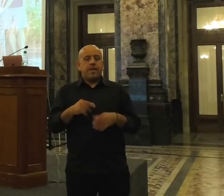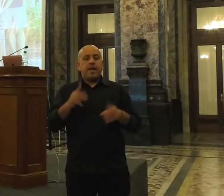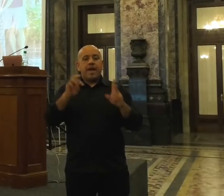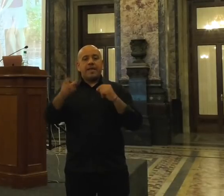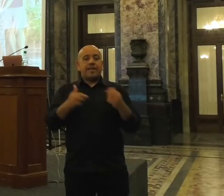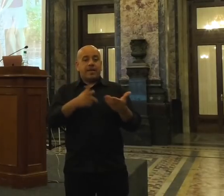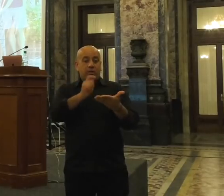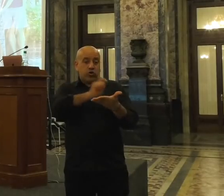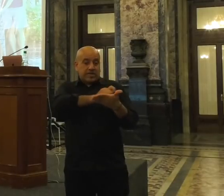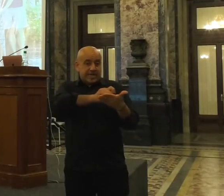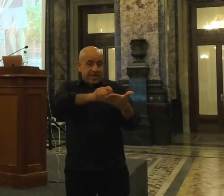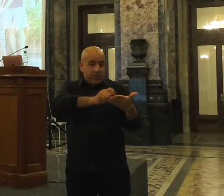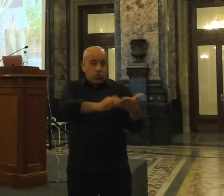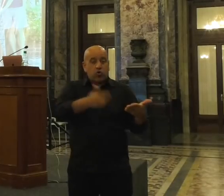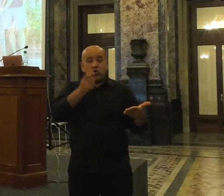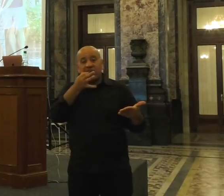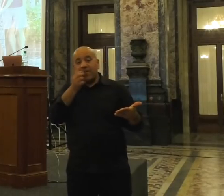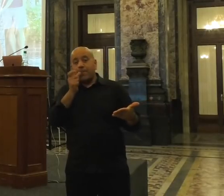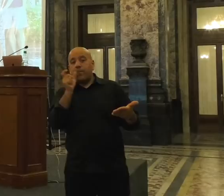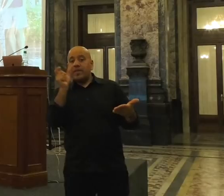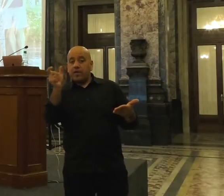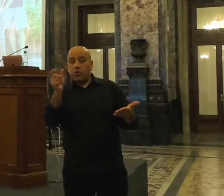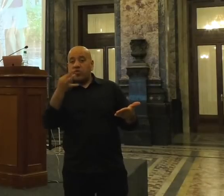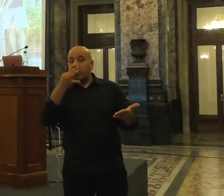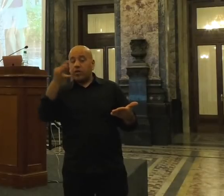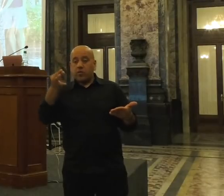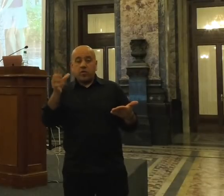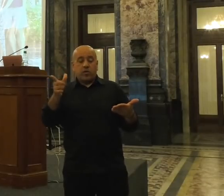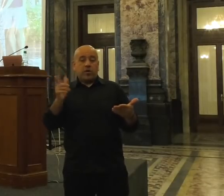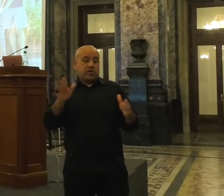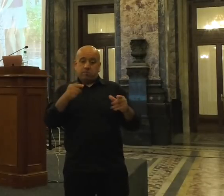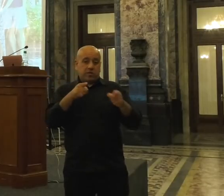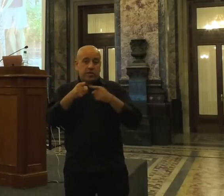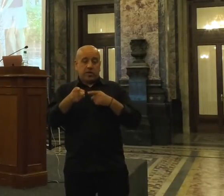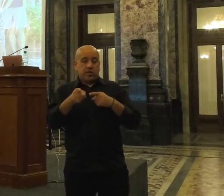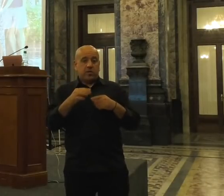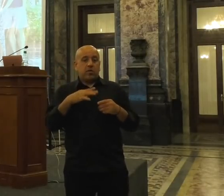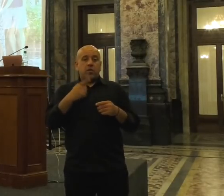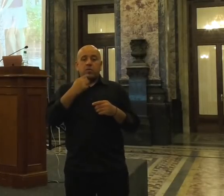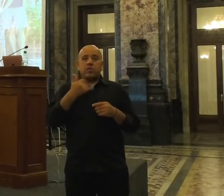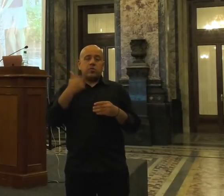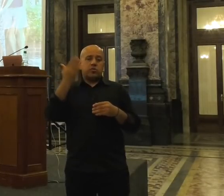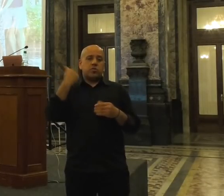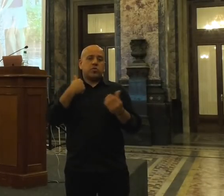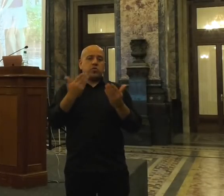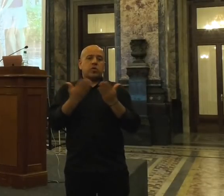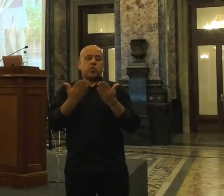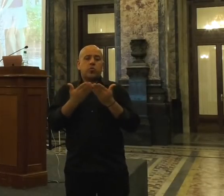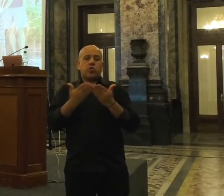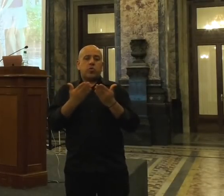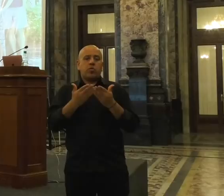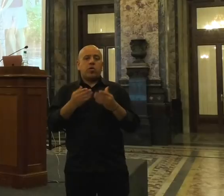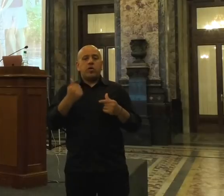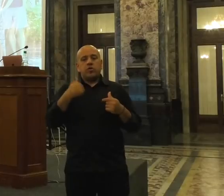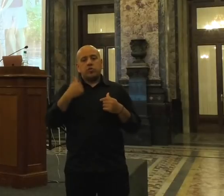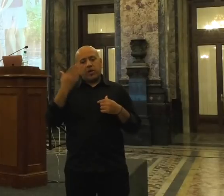correspondencia grafema-fonema es bastante directa. Y de hecho nosotros tenemos unos estudios muy antiguos de cuando era estudiante